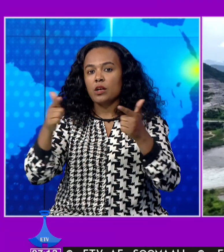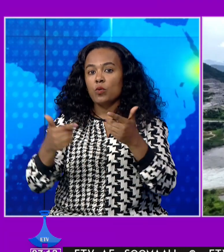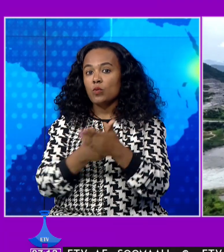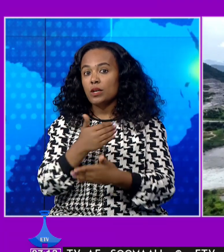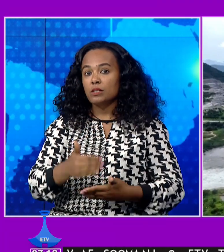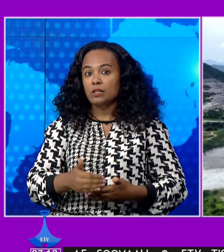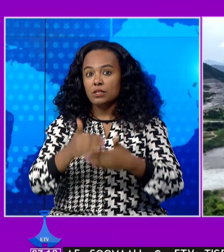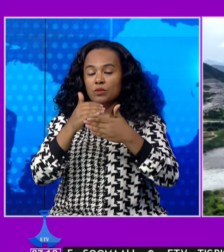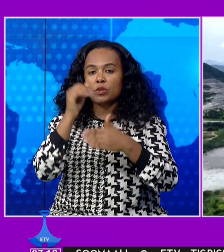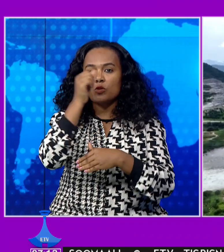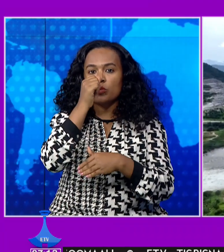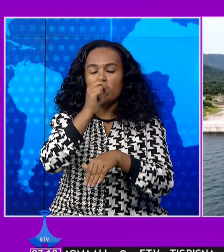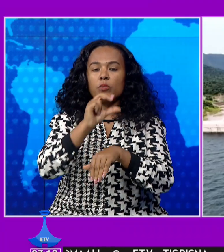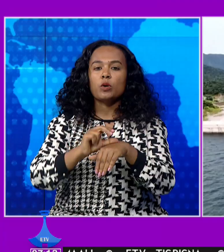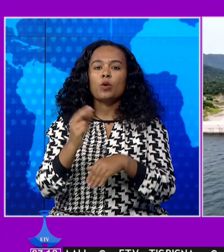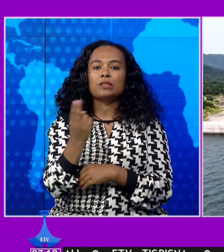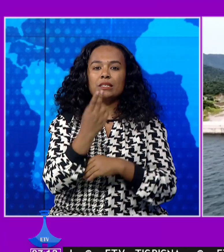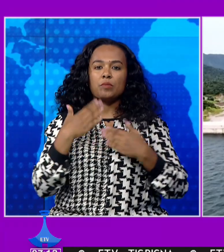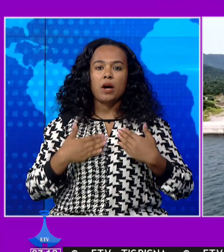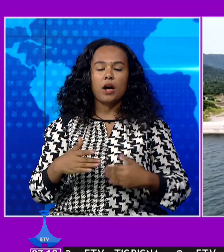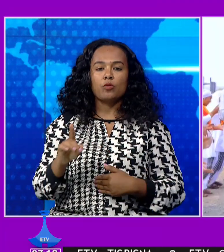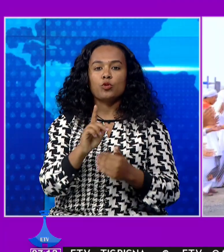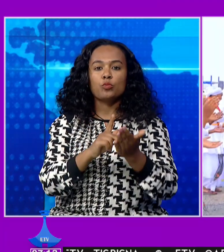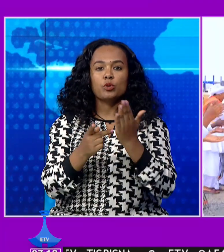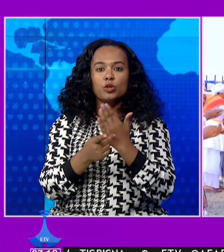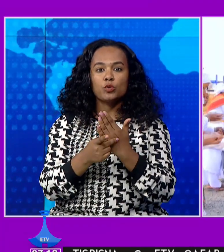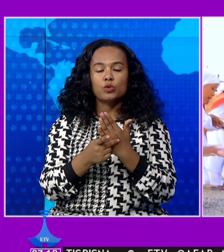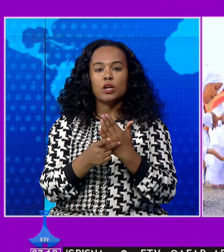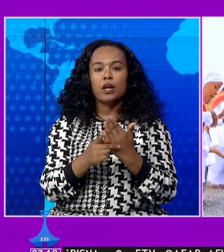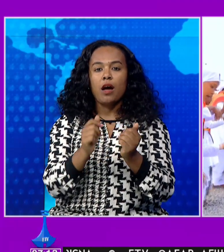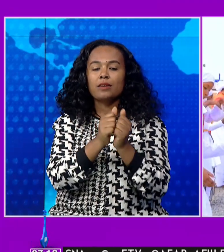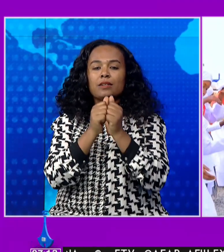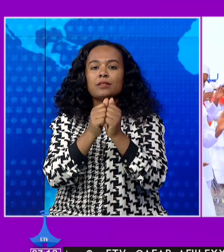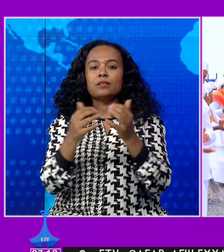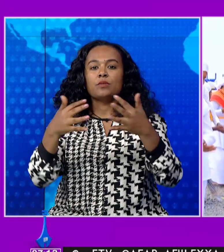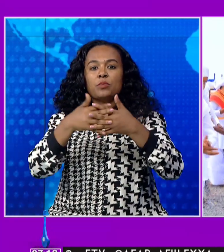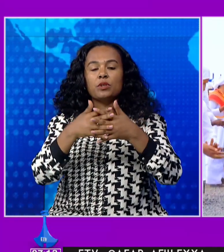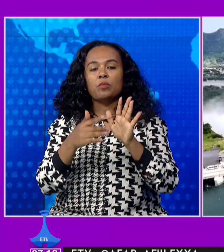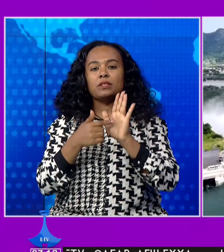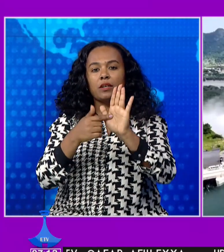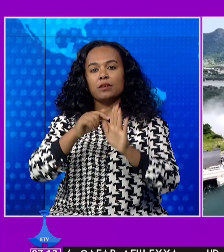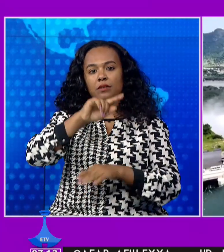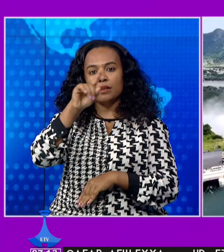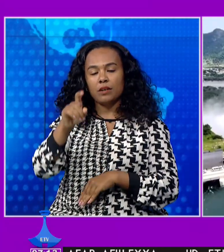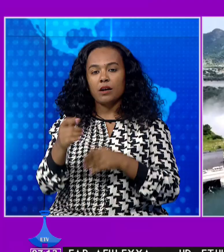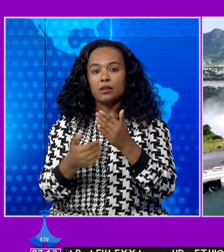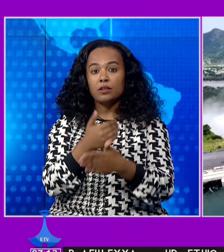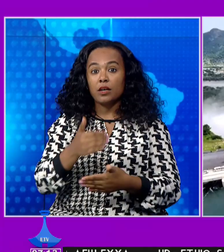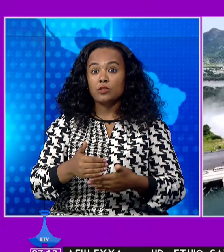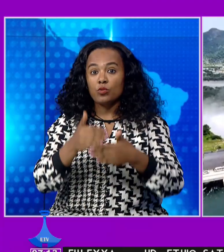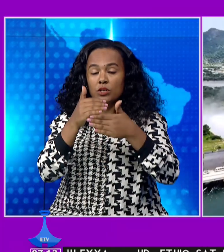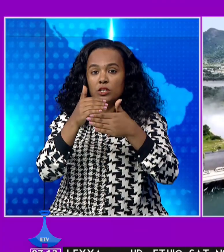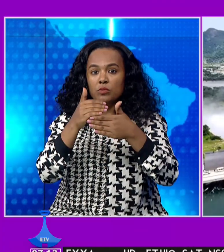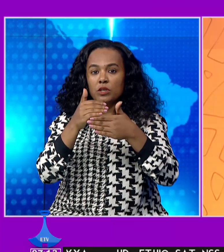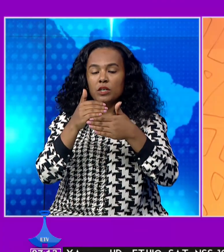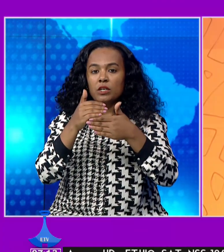ሁሉ የኢትዮጵያ የብሔራዊ ጥቅም አካል በሆኑ ፕሮጀክቶች ላይ አንድነትና ትብብርን ማሳየት ይጠይቃል። የህዳሴው ግድብ ለሁሉም